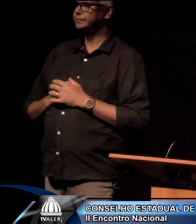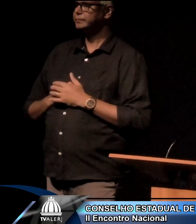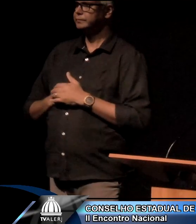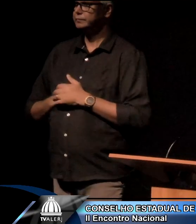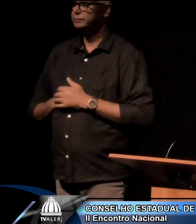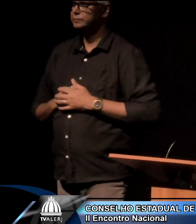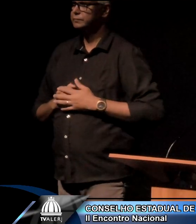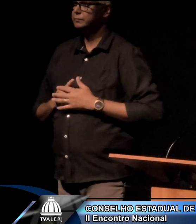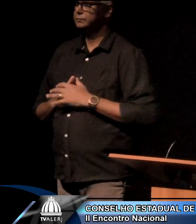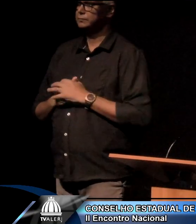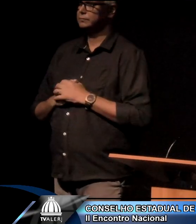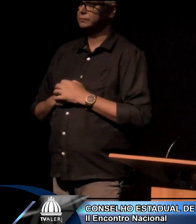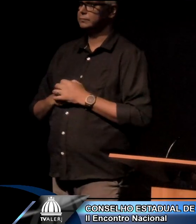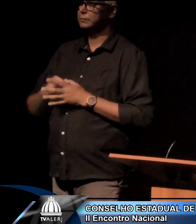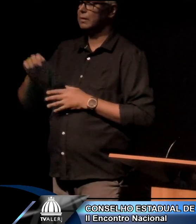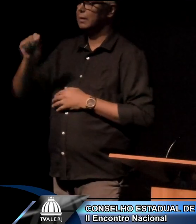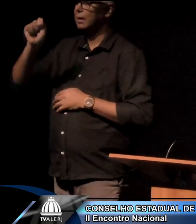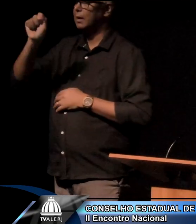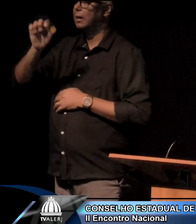Amazonas